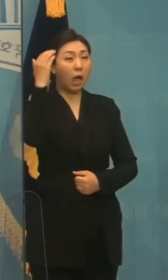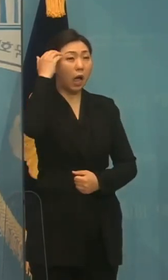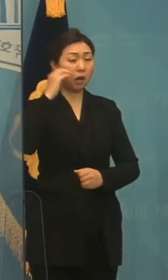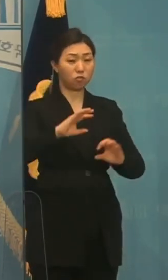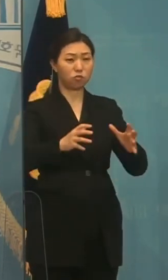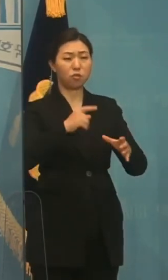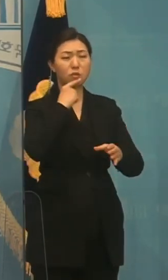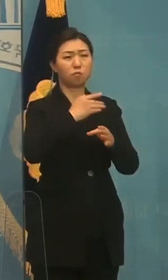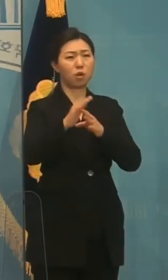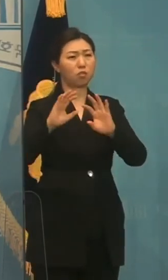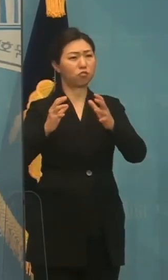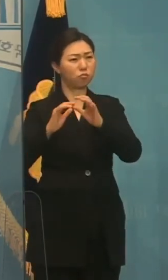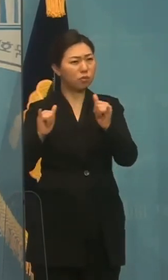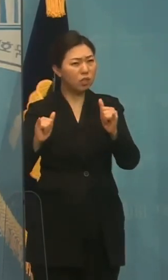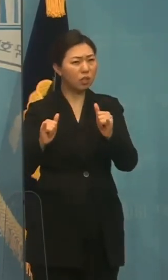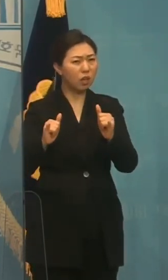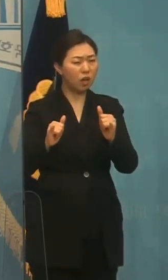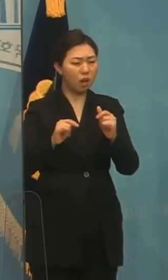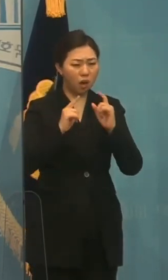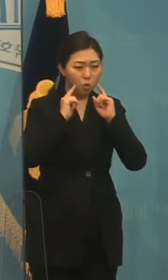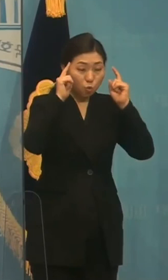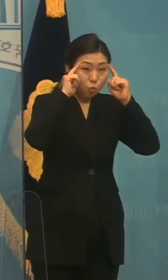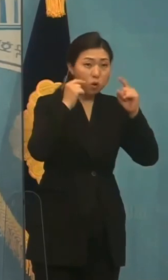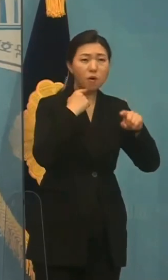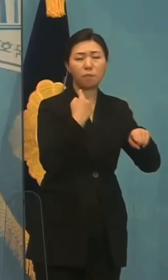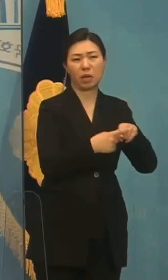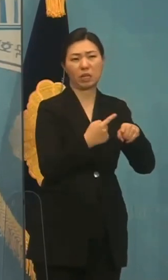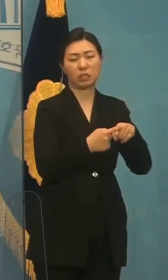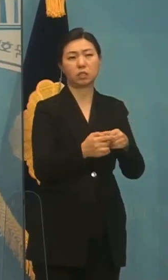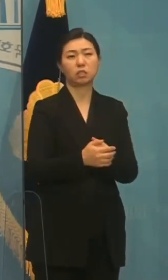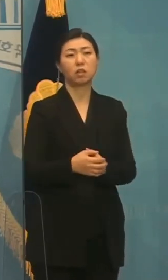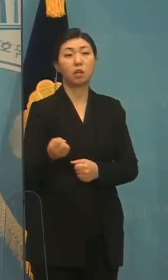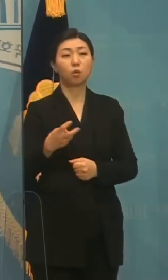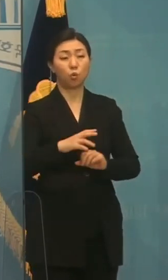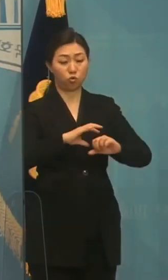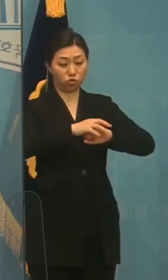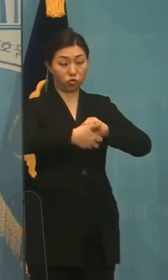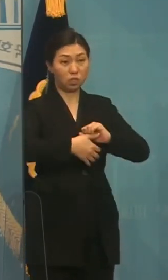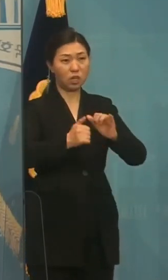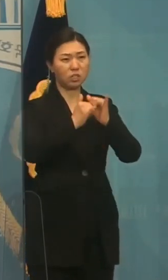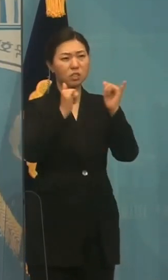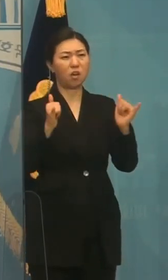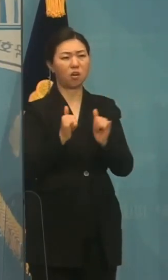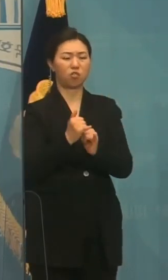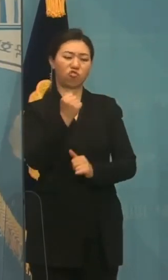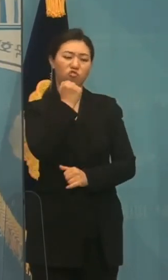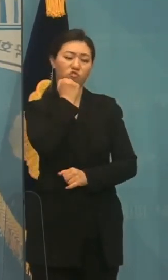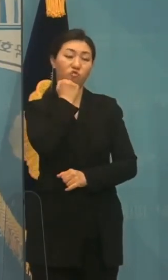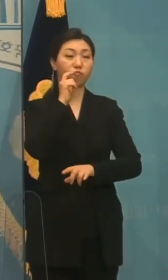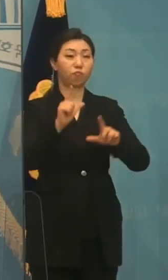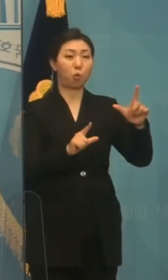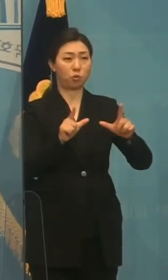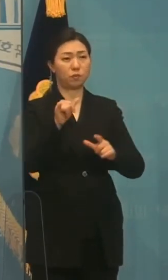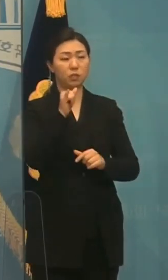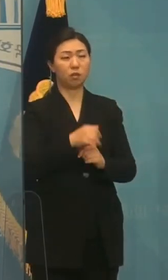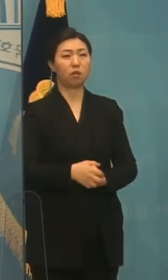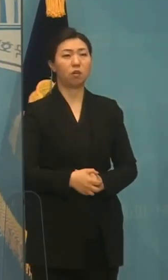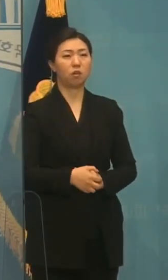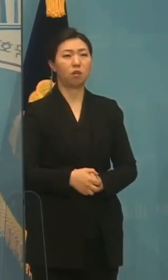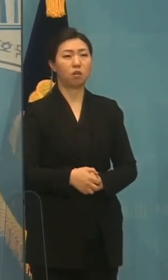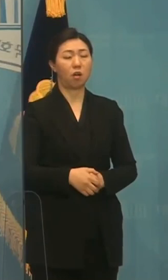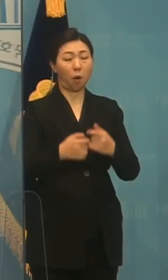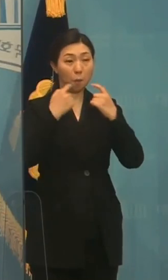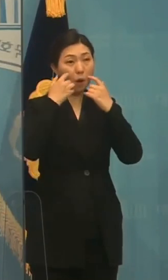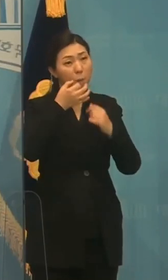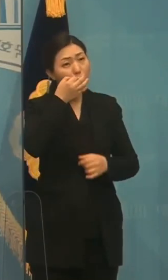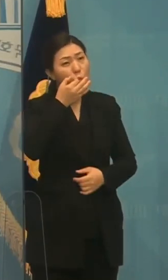북한 주민한테 저승사자가 됐을 뿐만 아니라 국제사회에서 우선거리가 됐다. 그것을 적나라하게